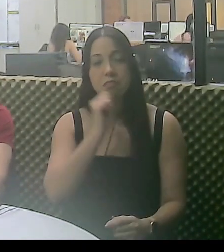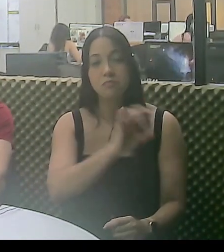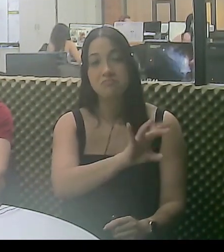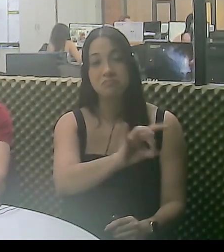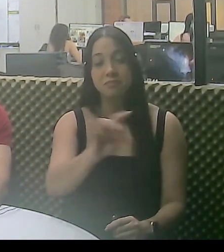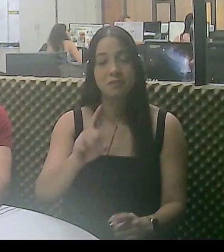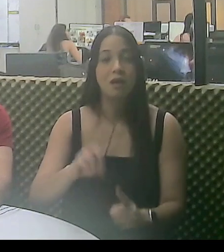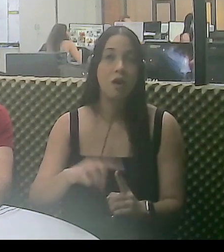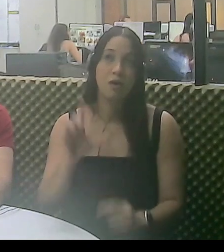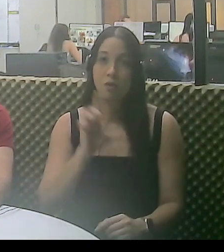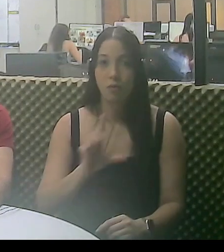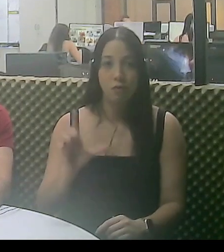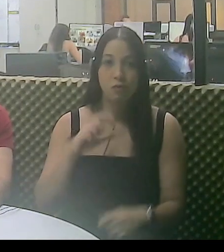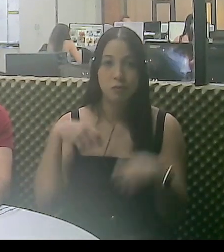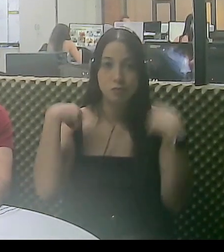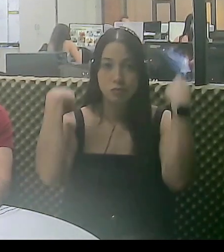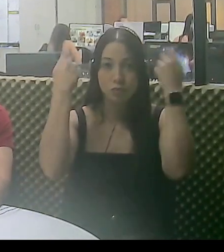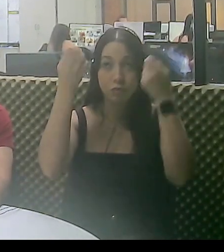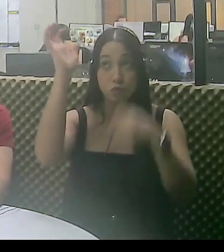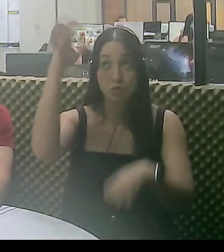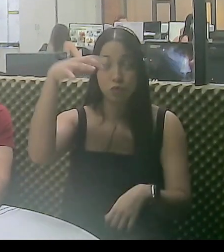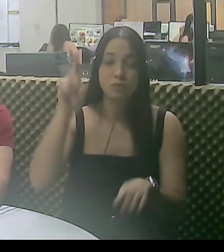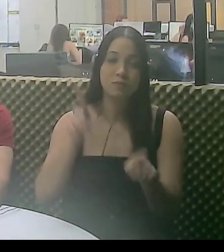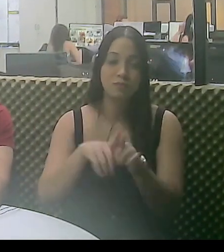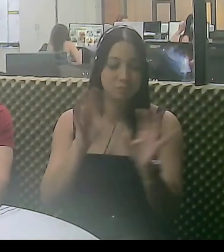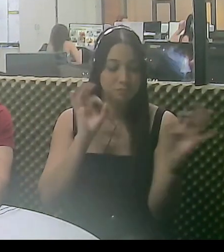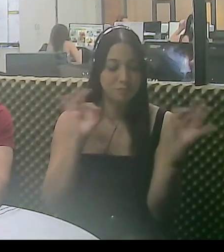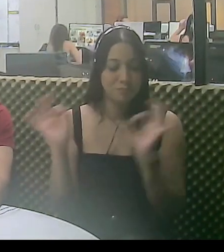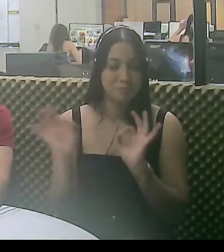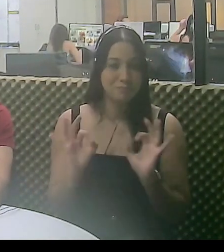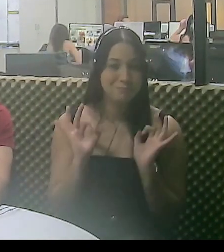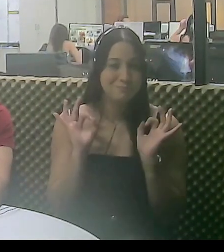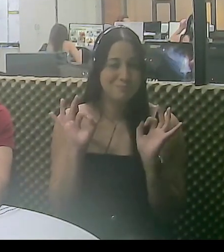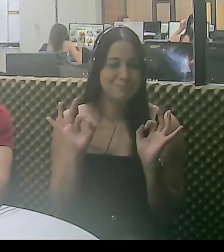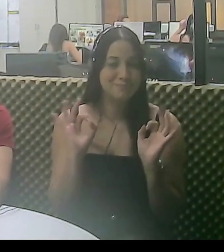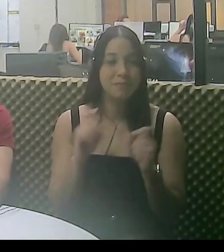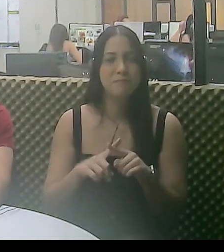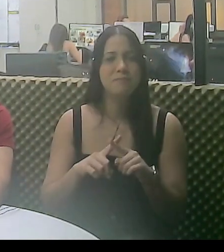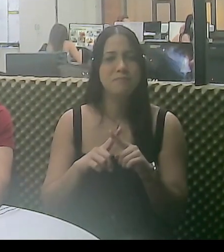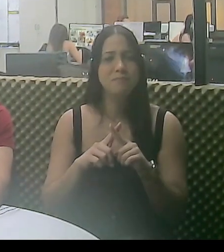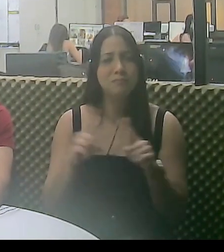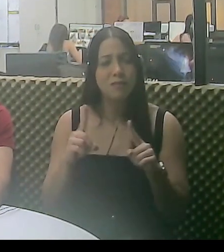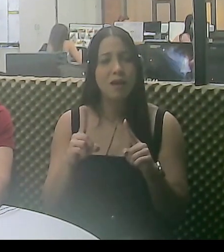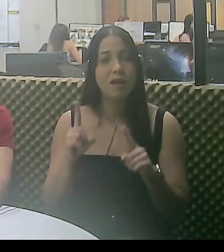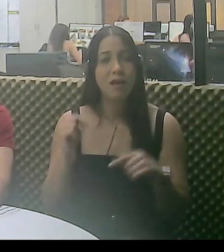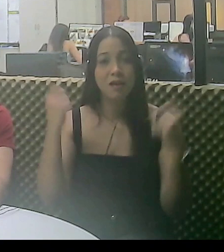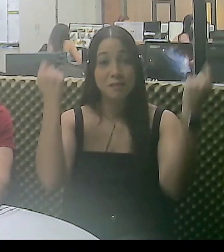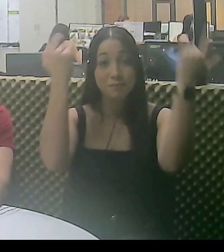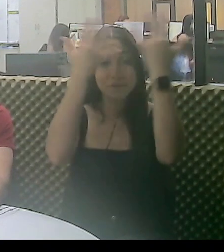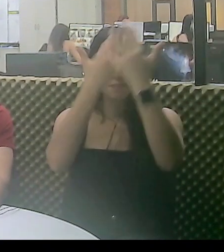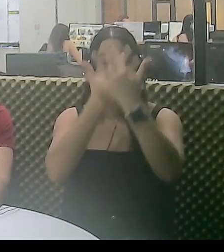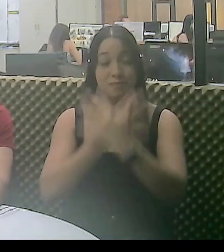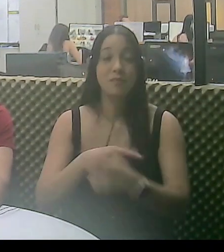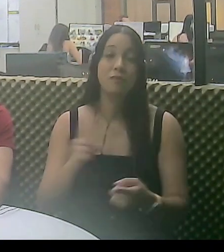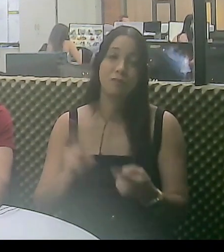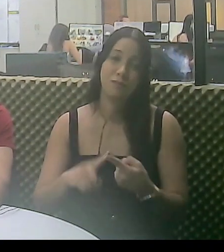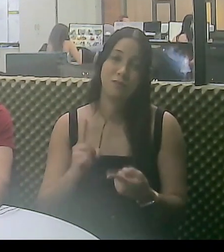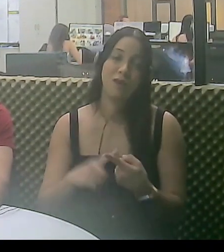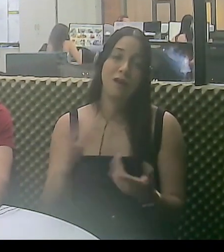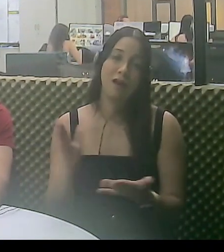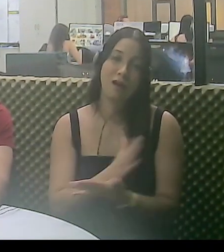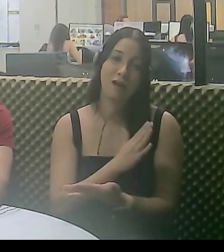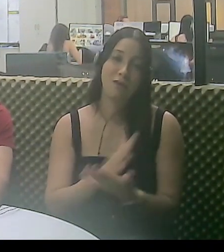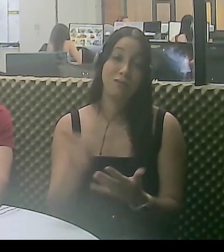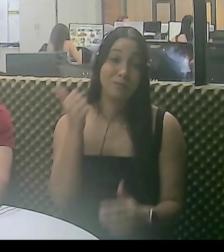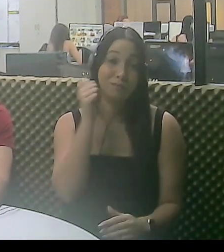capa de chuva da Ana, mas podia ser da Cláudia, da Valentina. Ela, óbvio, protege da chuva e também serve para compor aquele look.